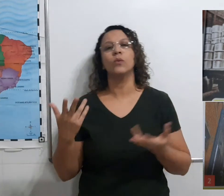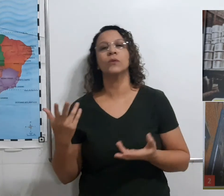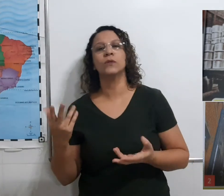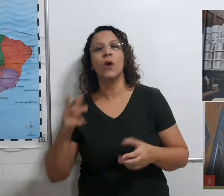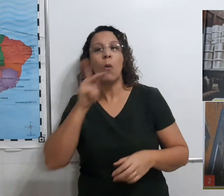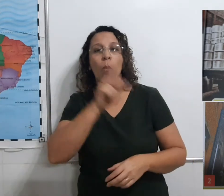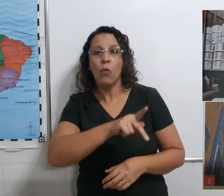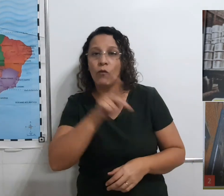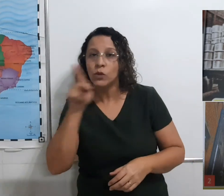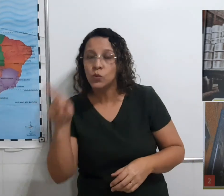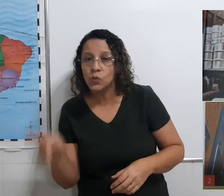professores,